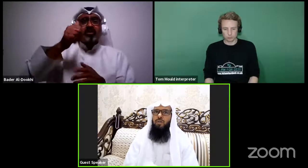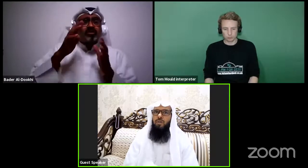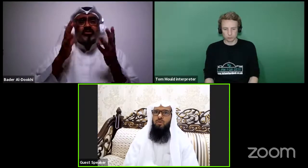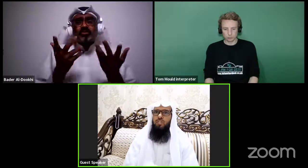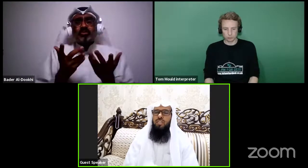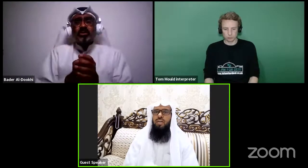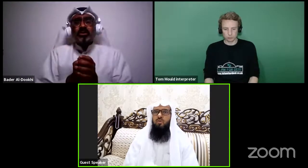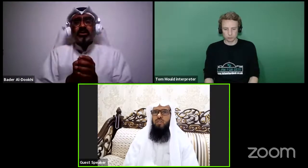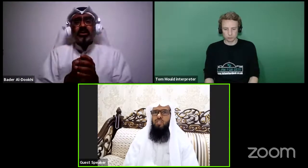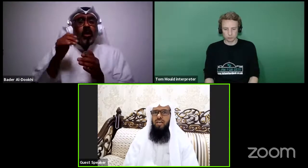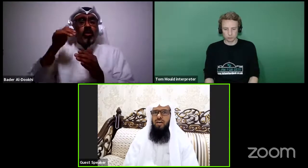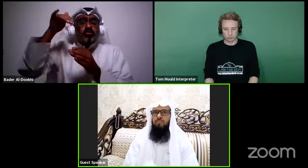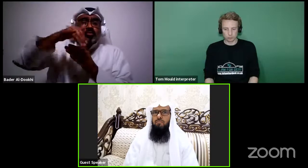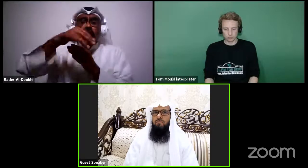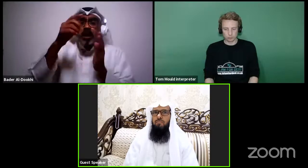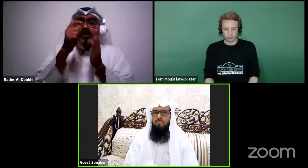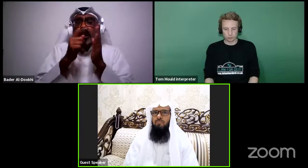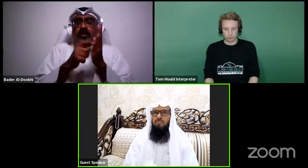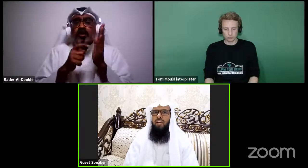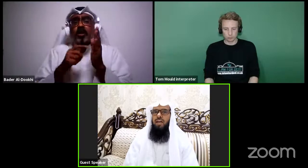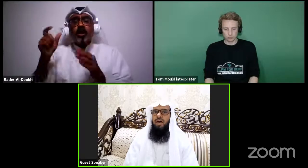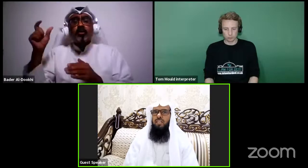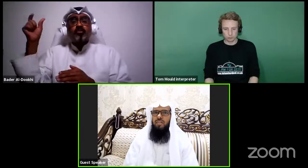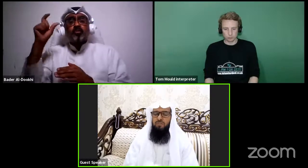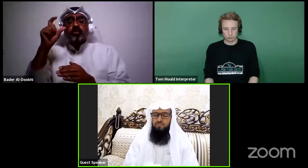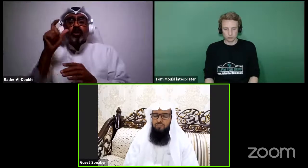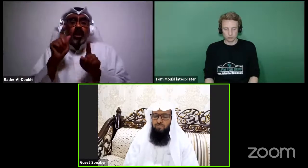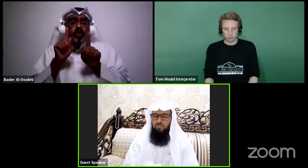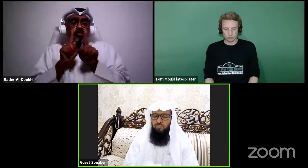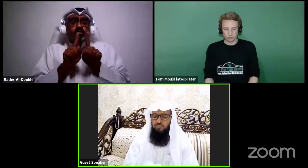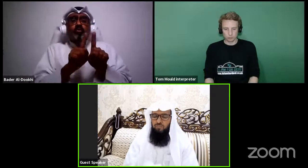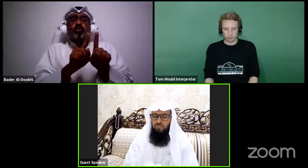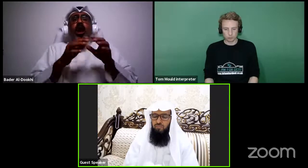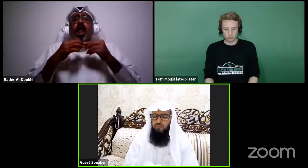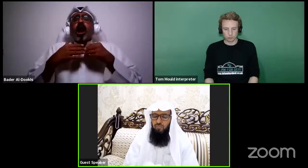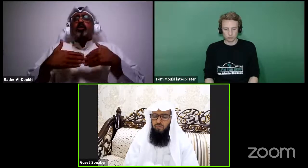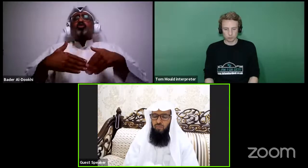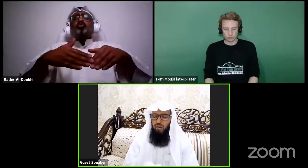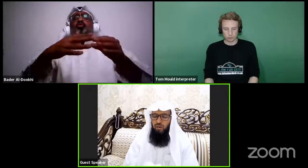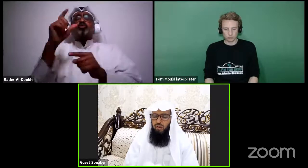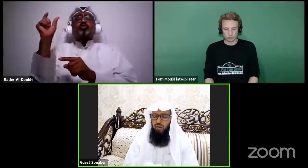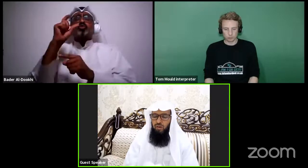ما حوته شريعة الإسلام الخالدة.